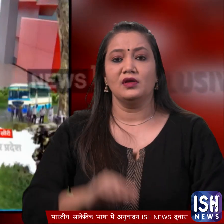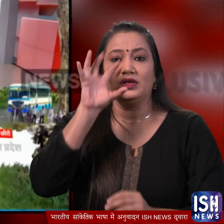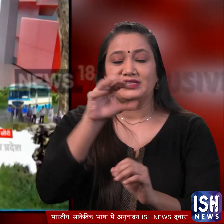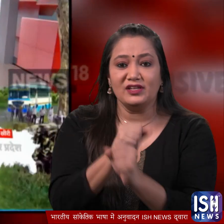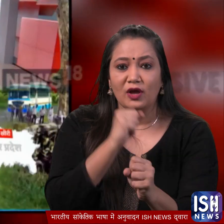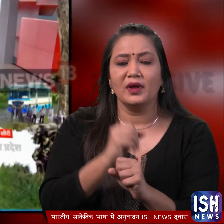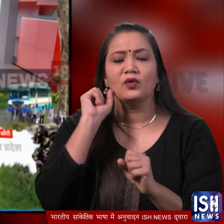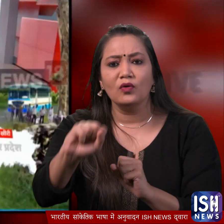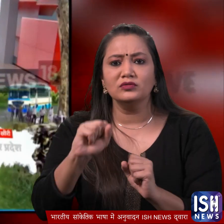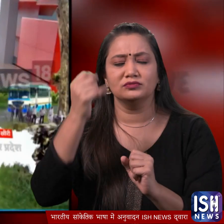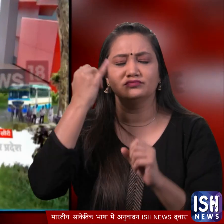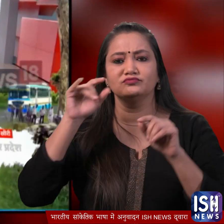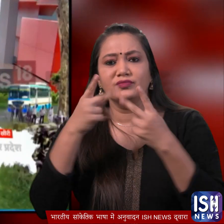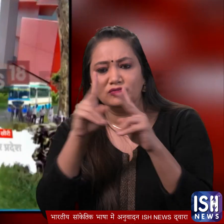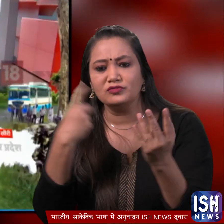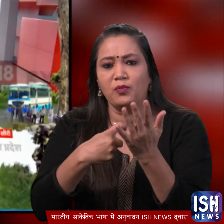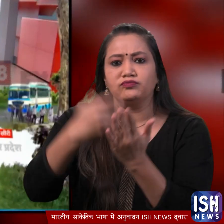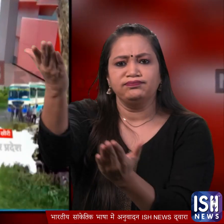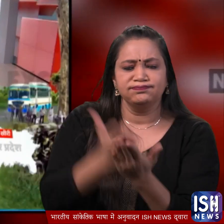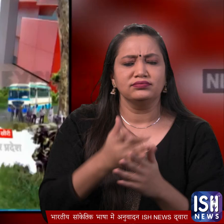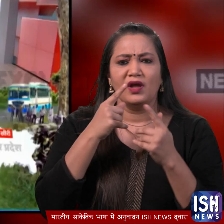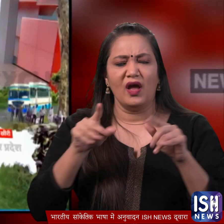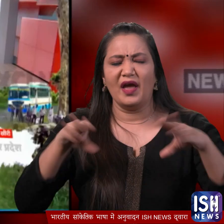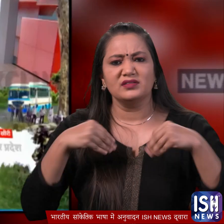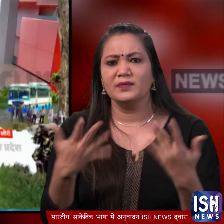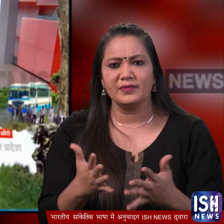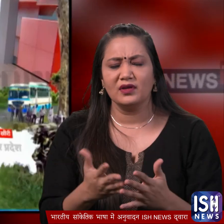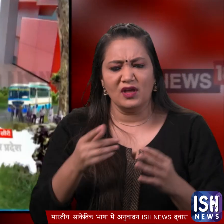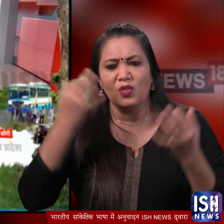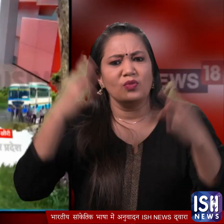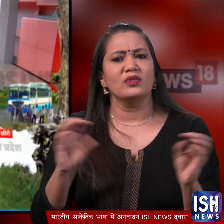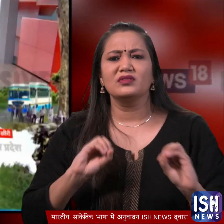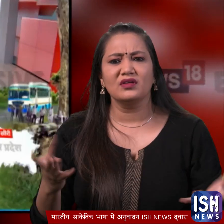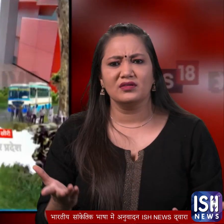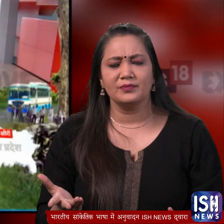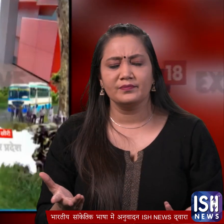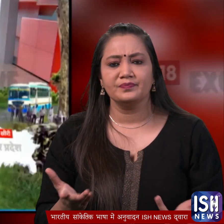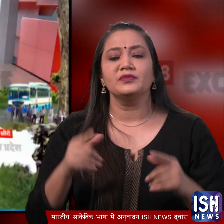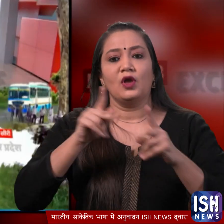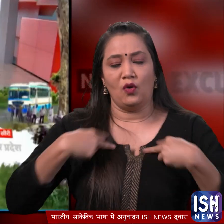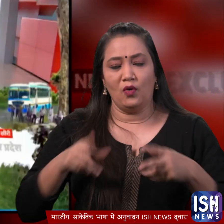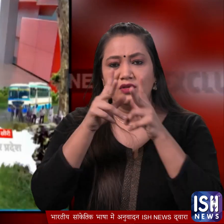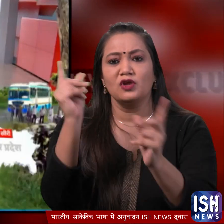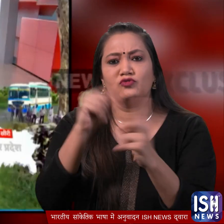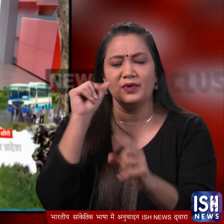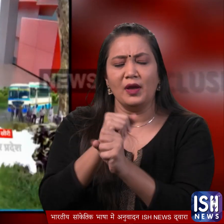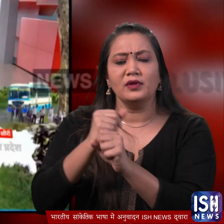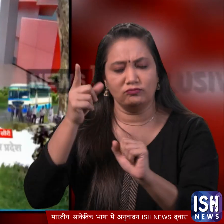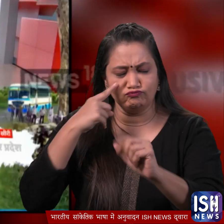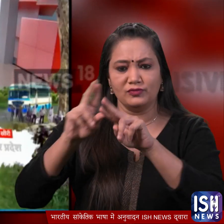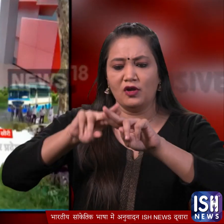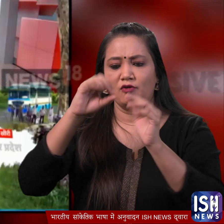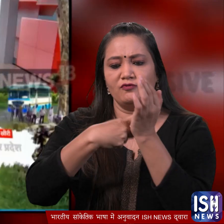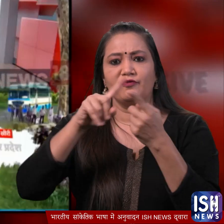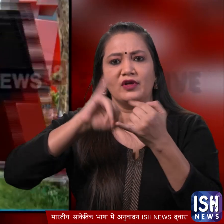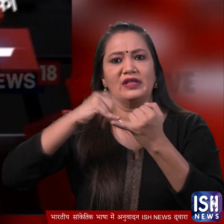राज्य सरकार की ओर से दाखिल स्टेटस रिपोर्ट पर सवाल उठाए और कहा कि इसमें कुछ नया नहीं। लगे हाथ अदालत ने यूपी सरकार से फोरेंसिक लैब की